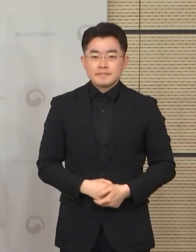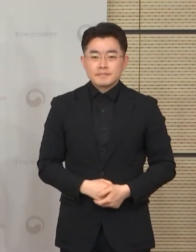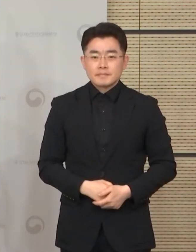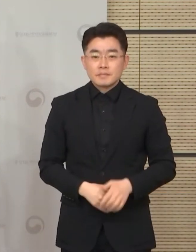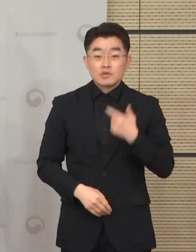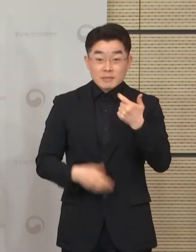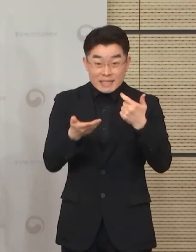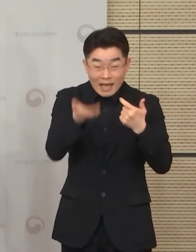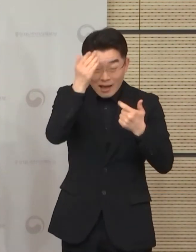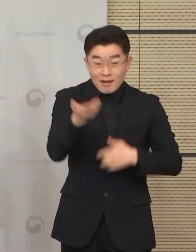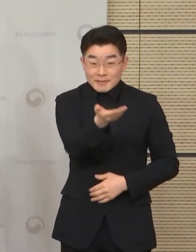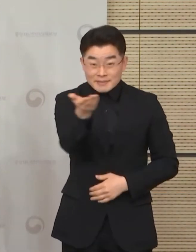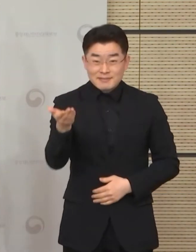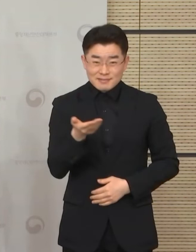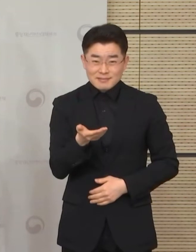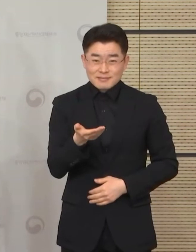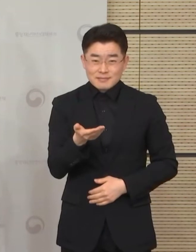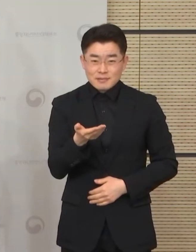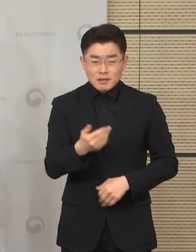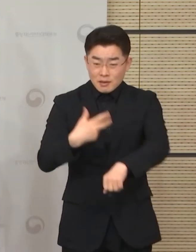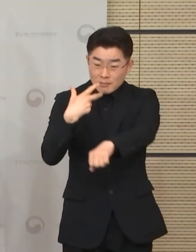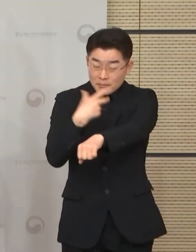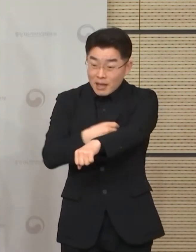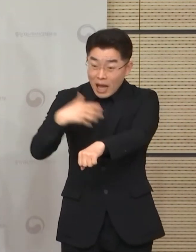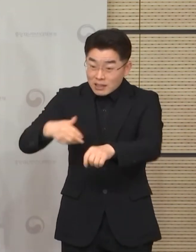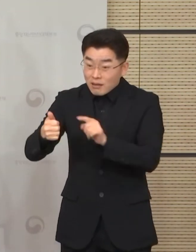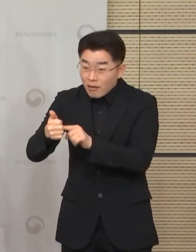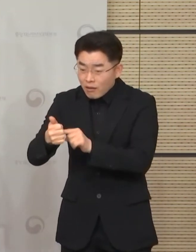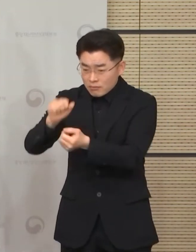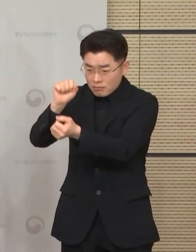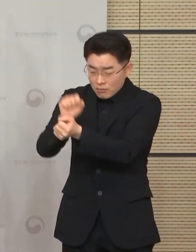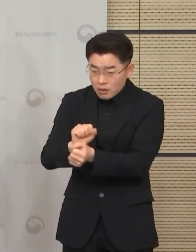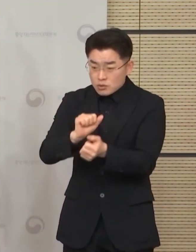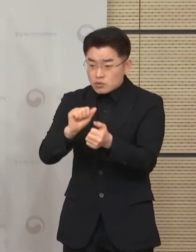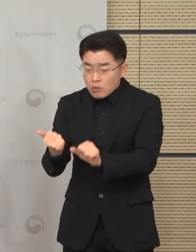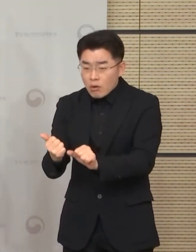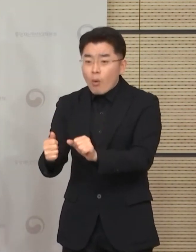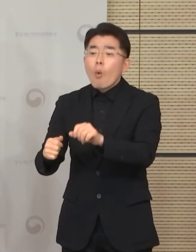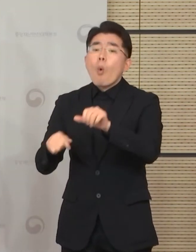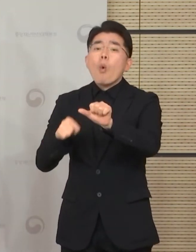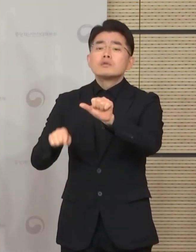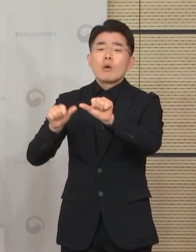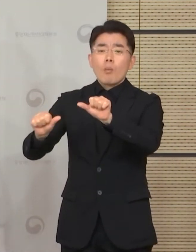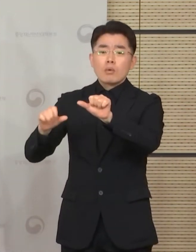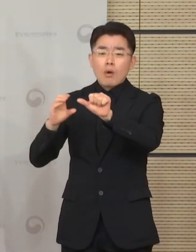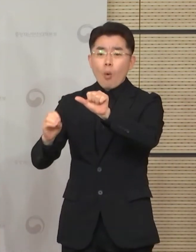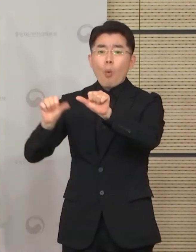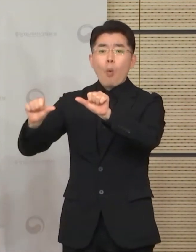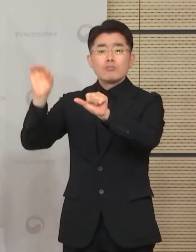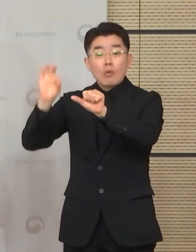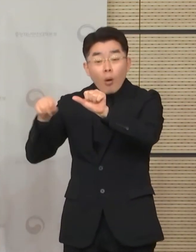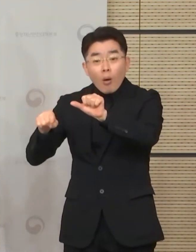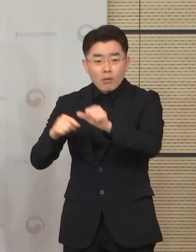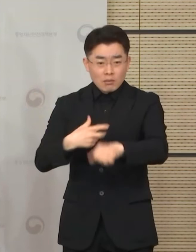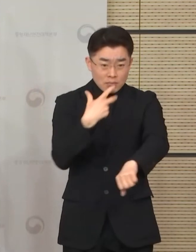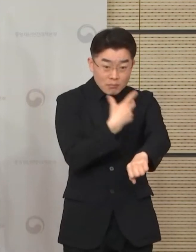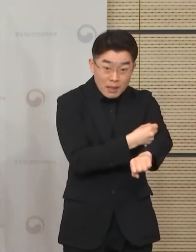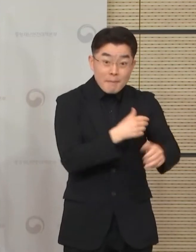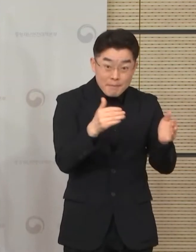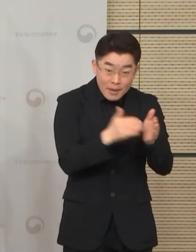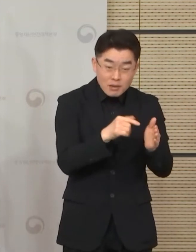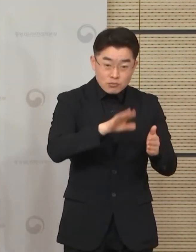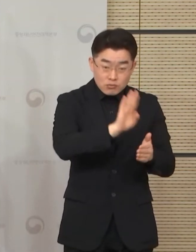60세 이상 고령층의 경우 9 위쪽 종자의 치명 율은 5.0 5% 로 3차 접종 자 의 치명 유린